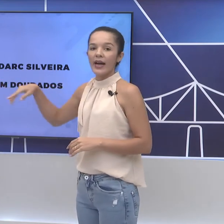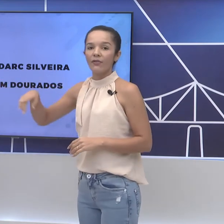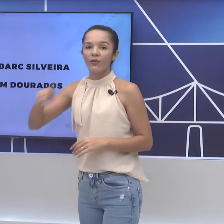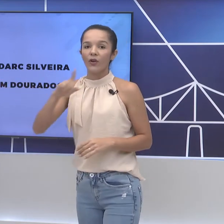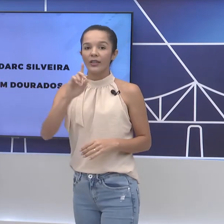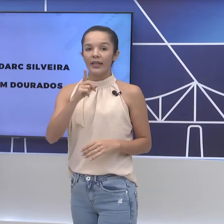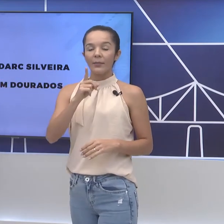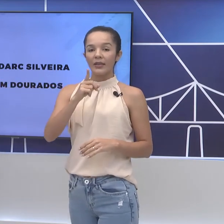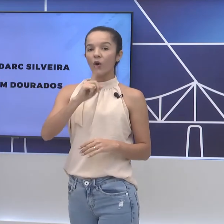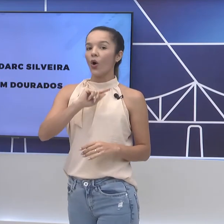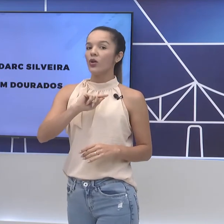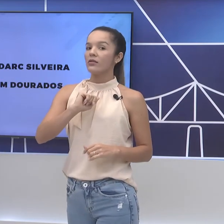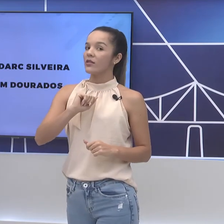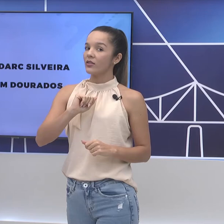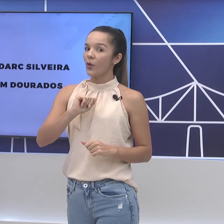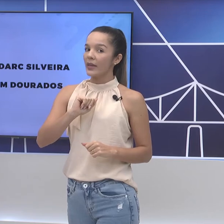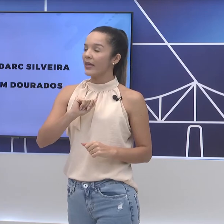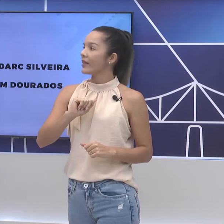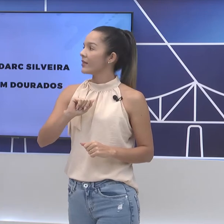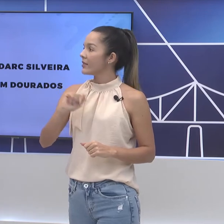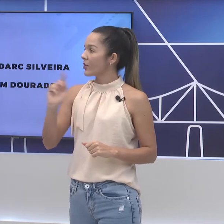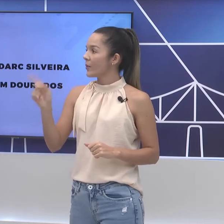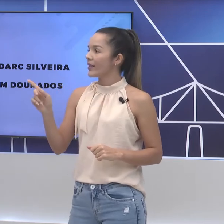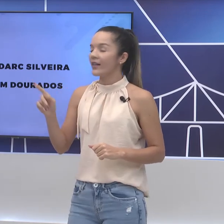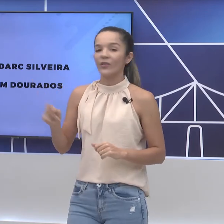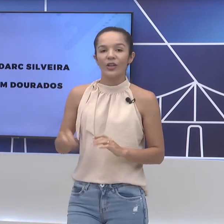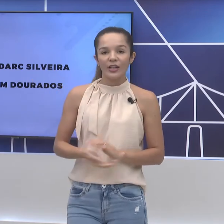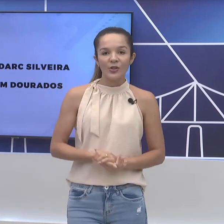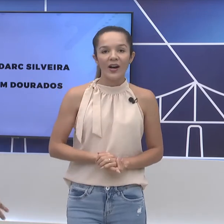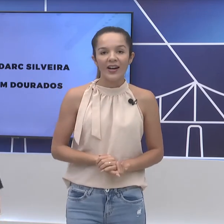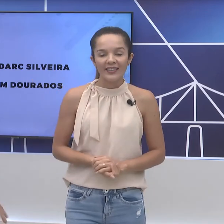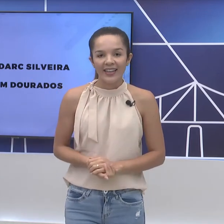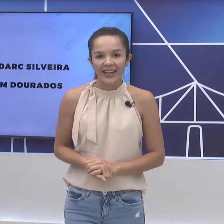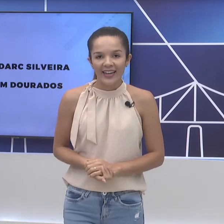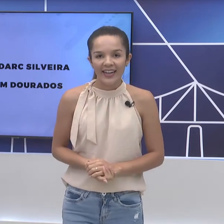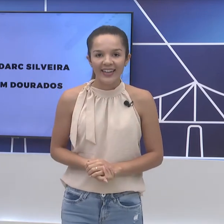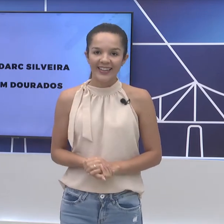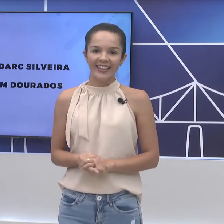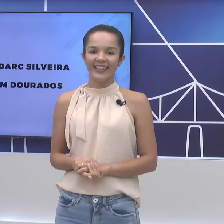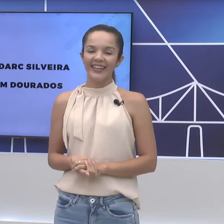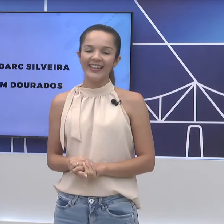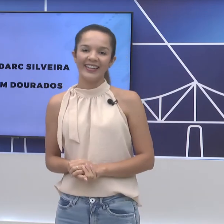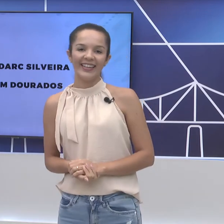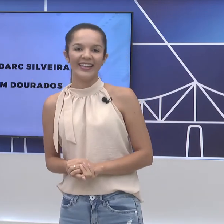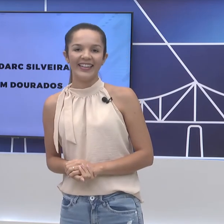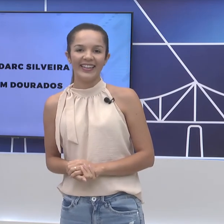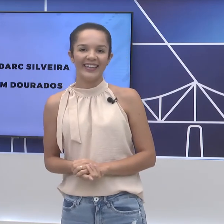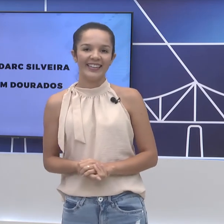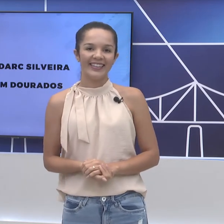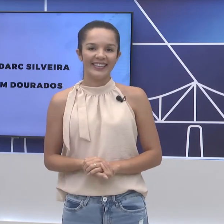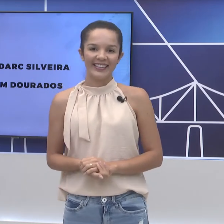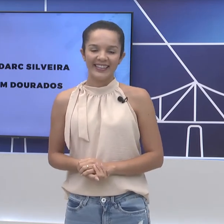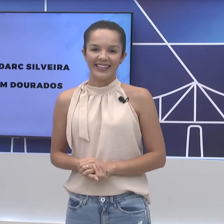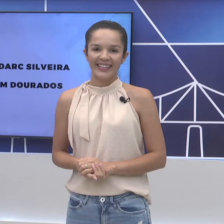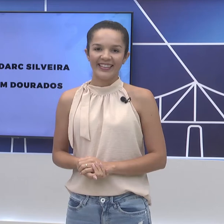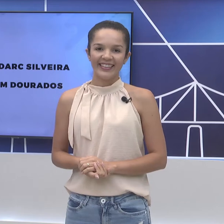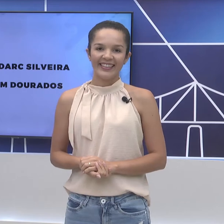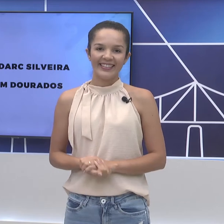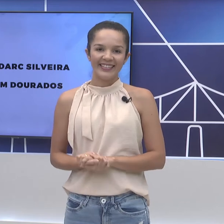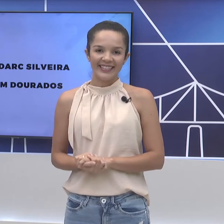vovó da Joana. Amador. É ela, sim. Se eu não me engano, dona Lógico Joana. Que é. Parabéns, Joana. Você acaba de ganhar aí